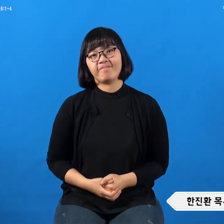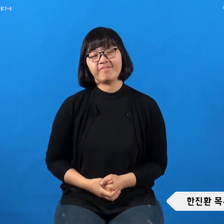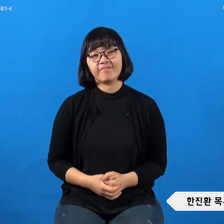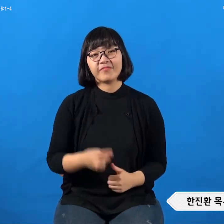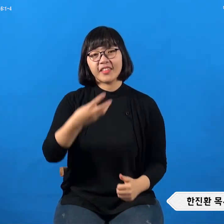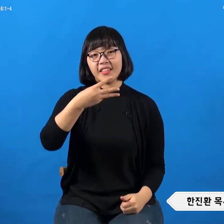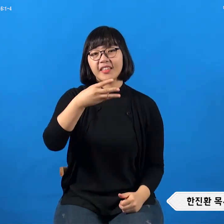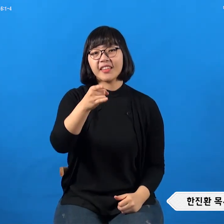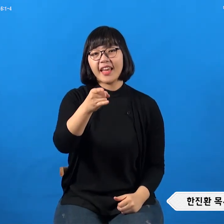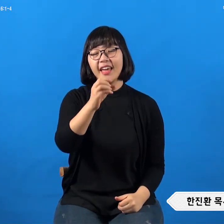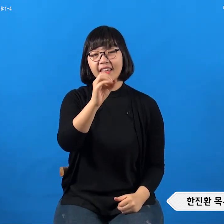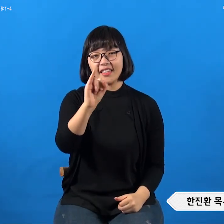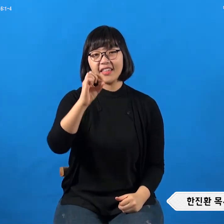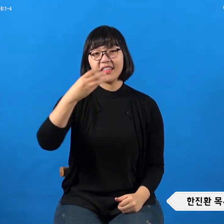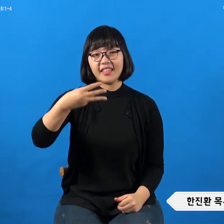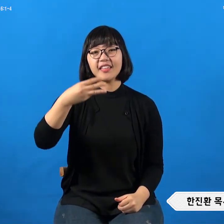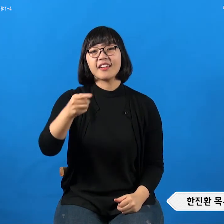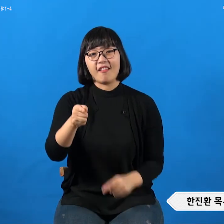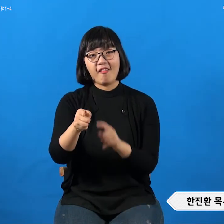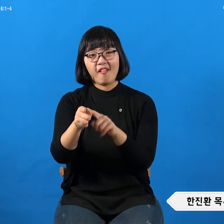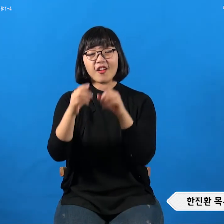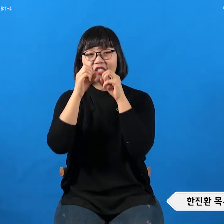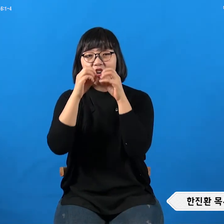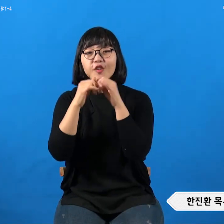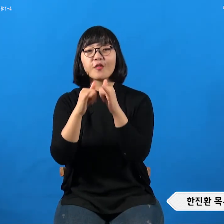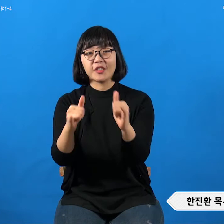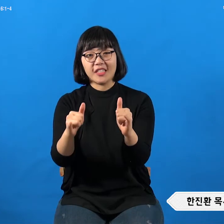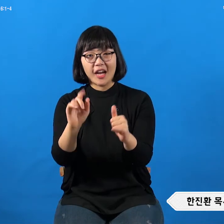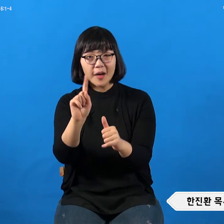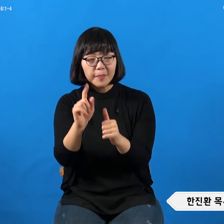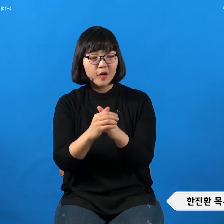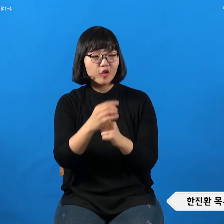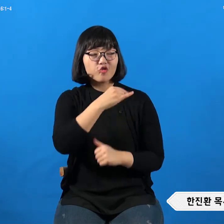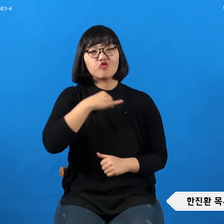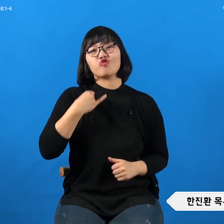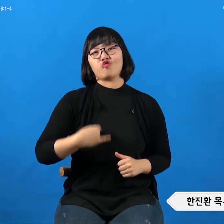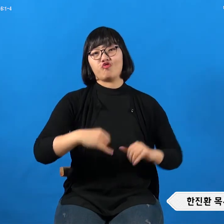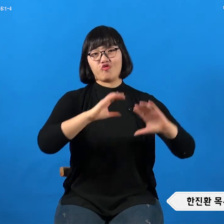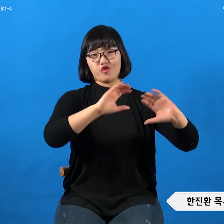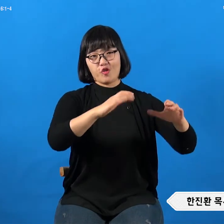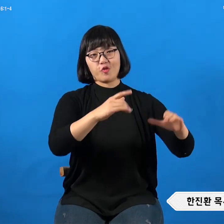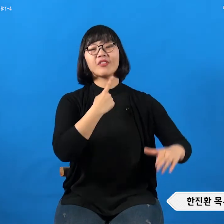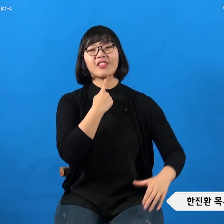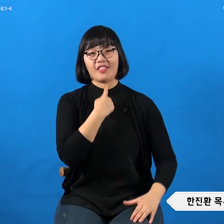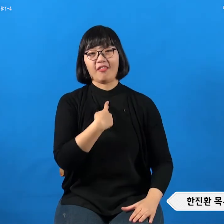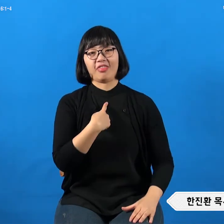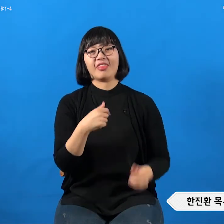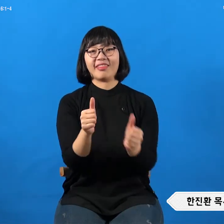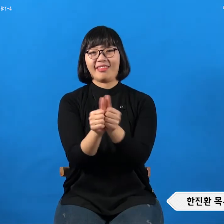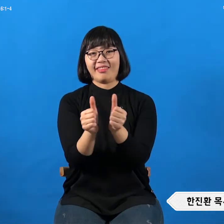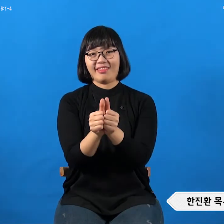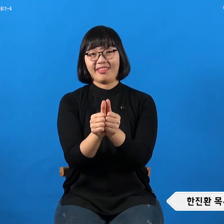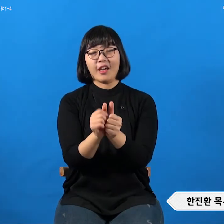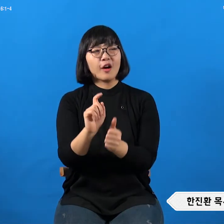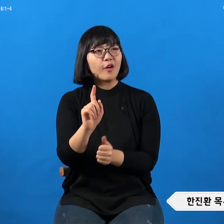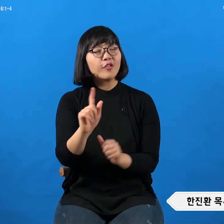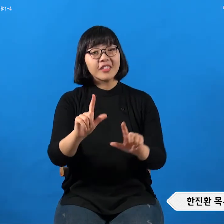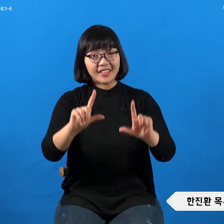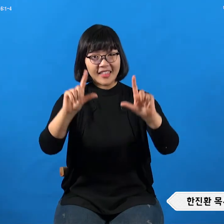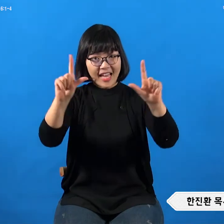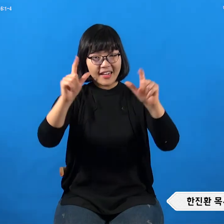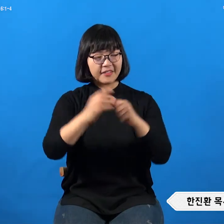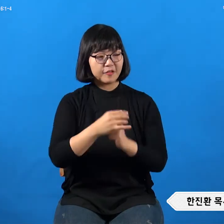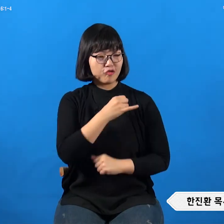허더슨 테일러 선교사는 중국 선교의 아버지라고 불리는 믿음의 용사지요. 한 번은 찢어지게